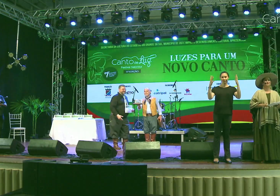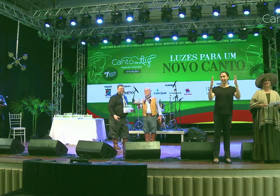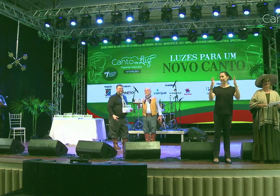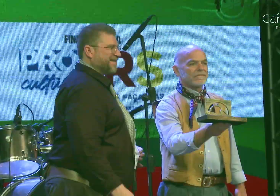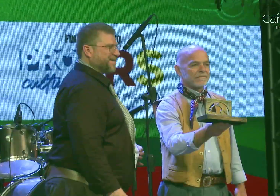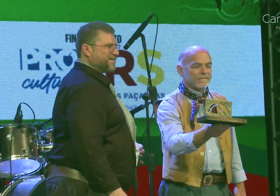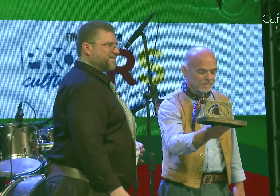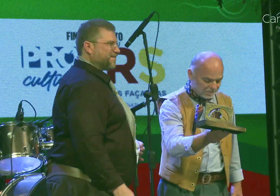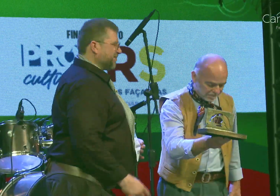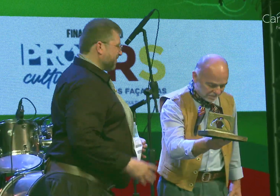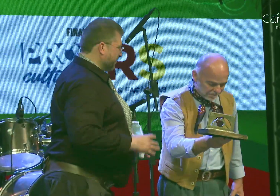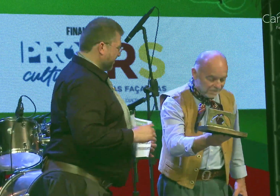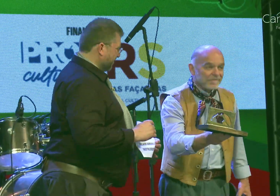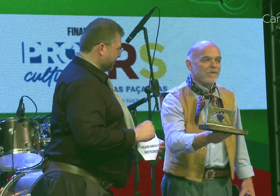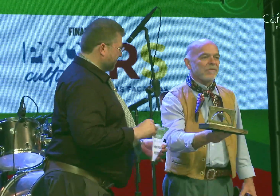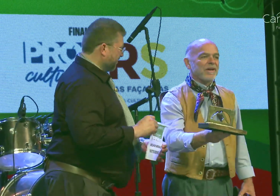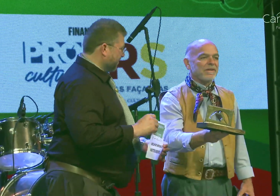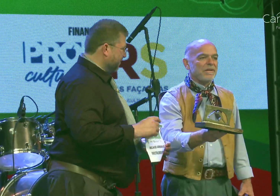Alô, Juí!